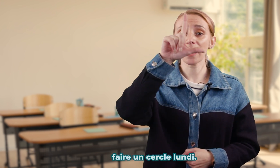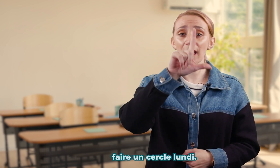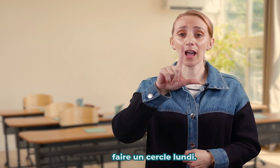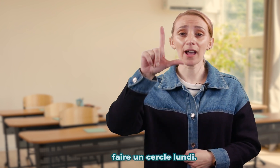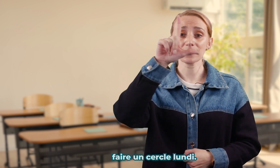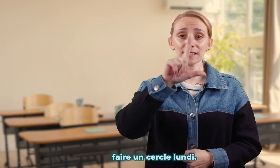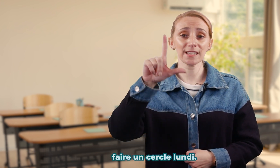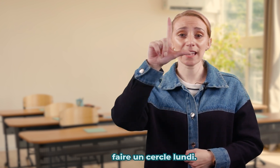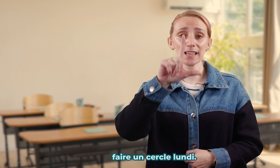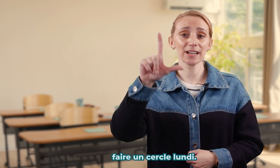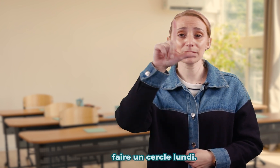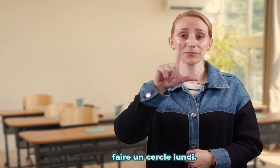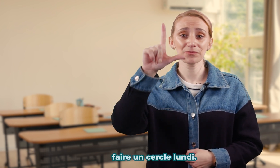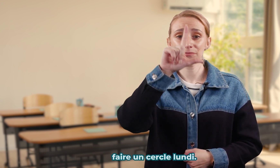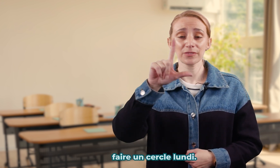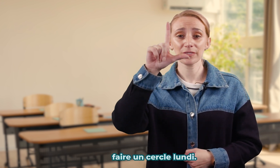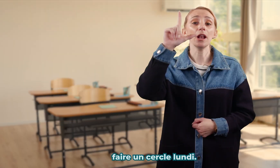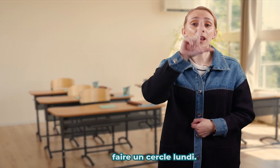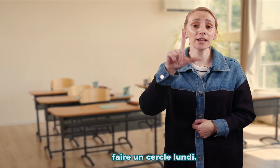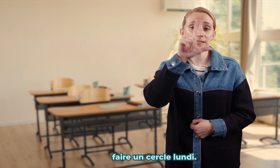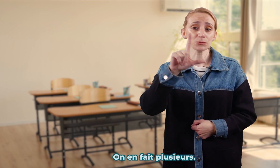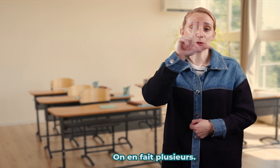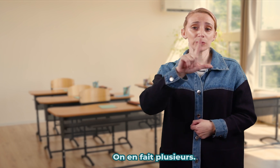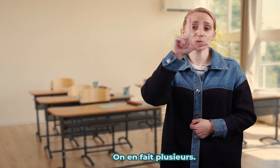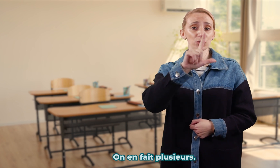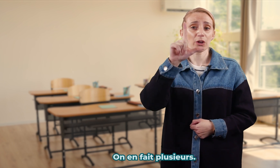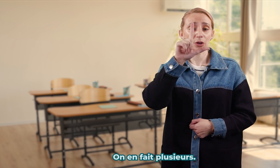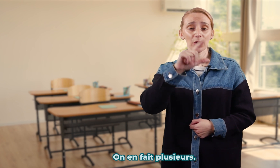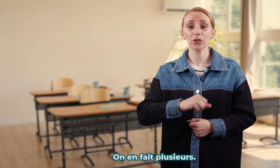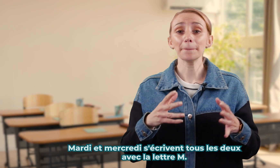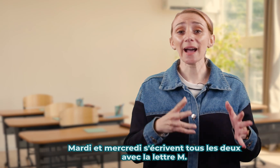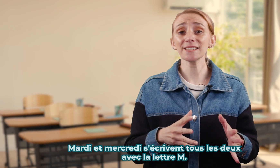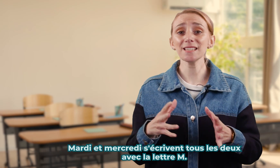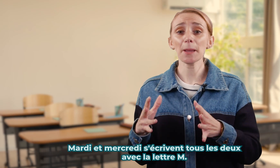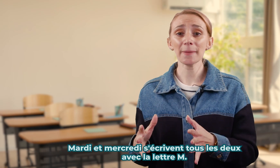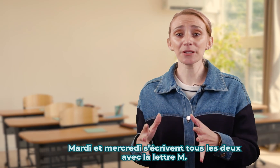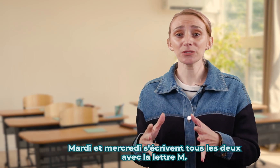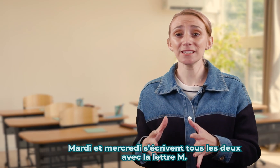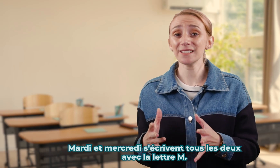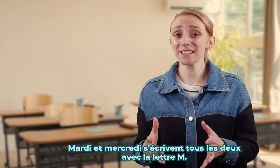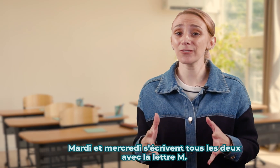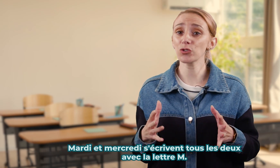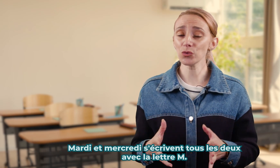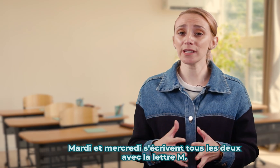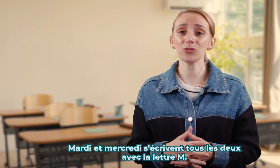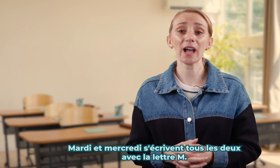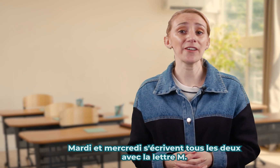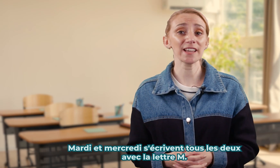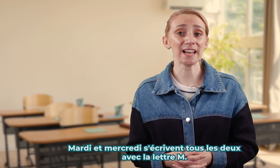faire un cercle. Lundi, on en fait plusieurs. Mardi et mercredi s'écrivent tous les deux avec la